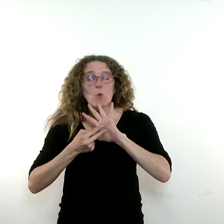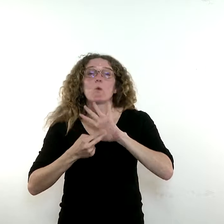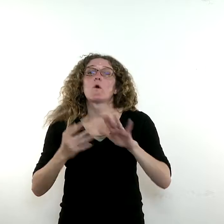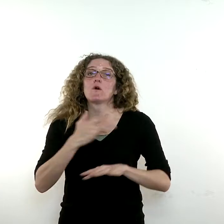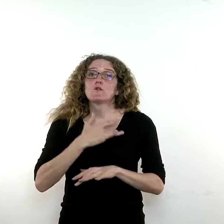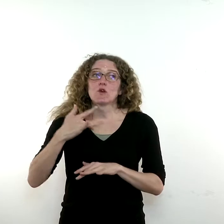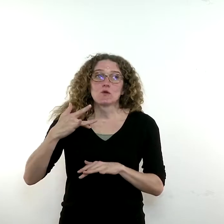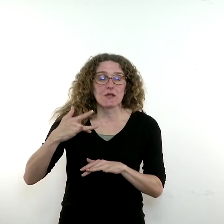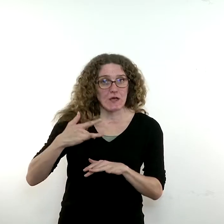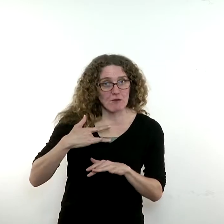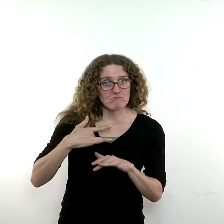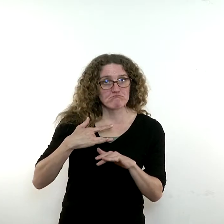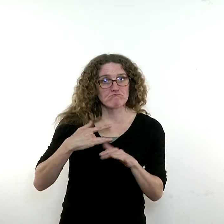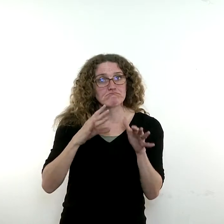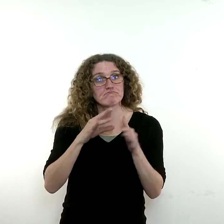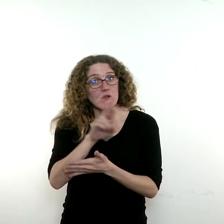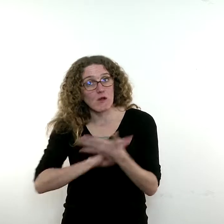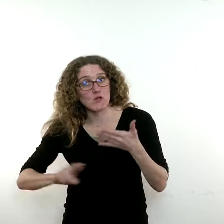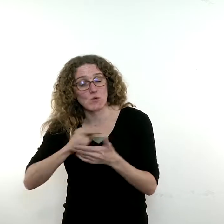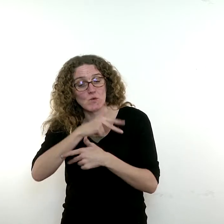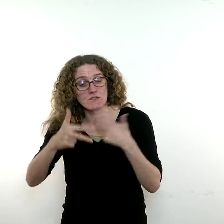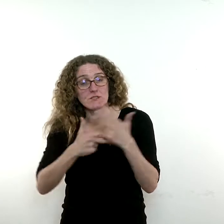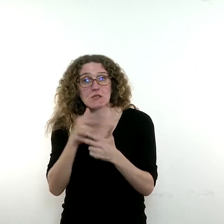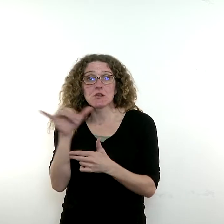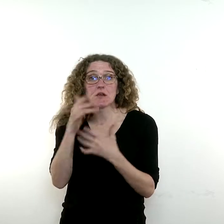précisions auprès du rapporteur, Max Lévita.